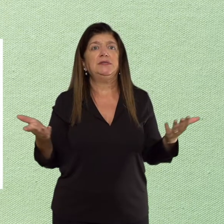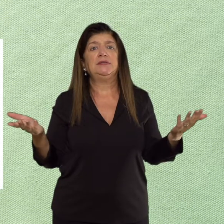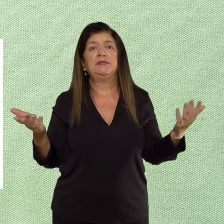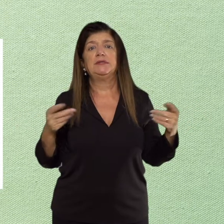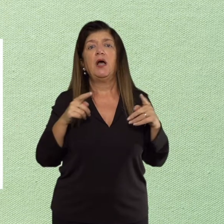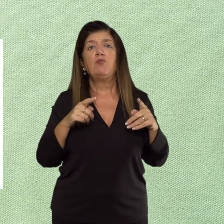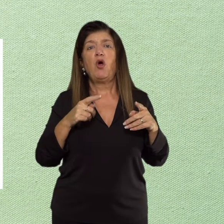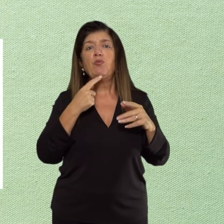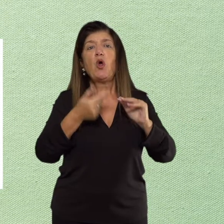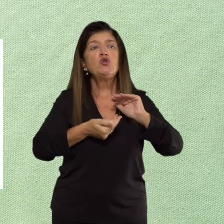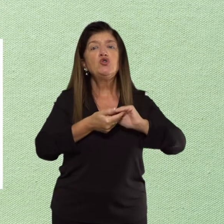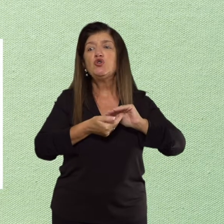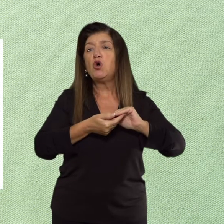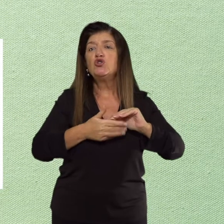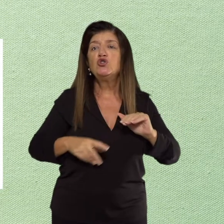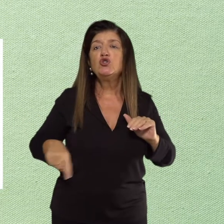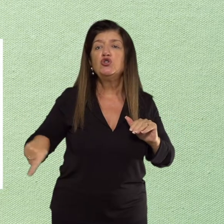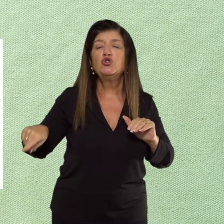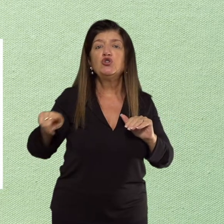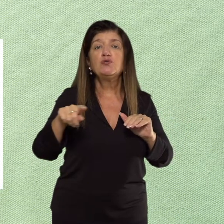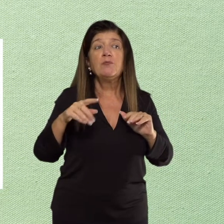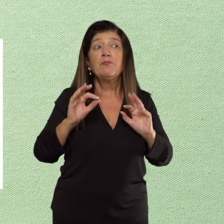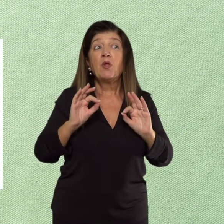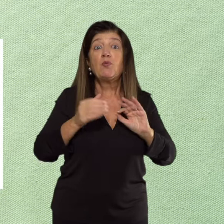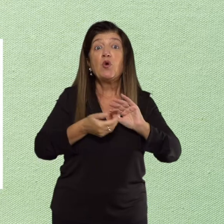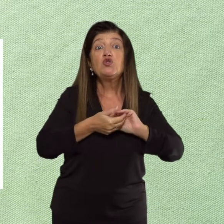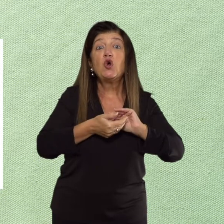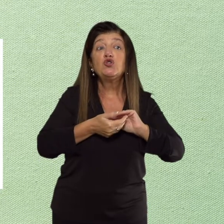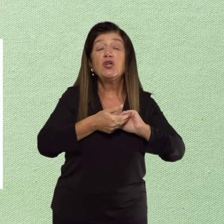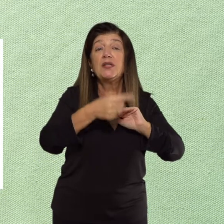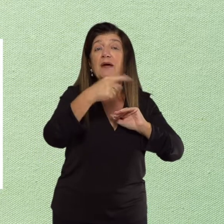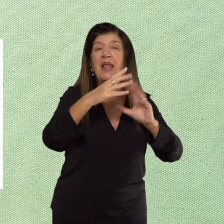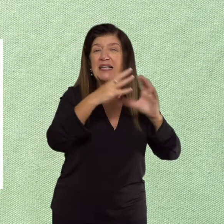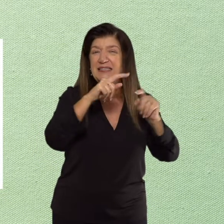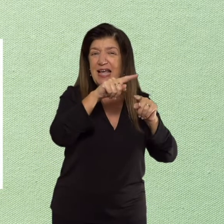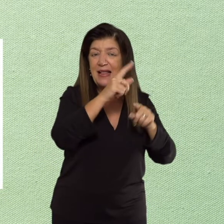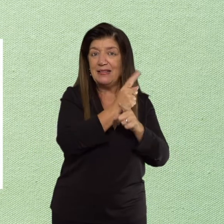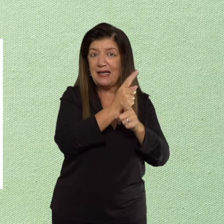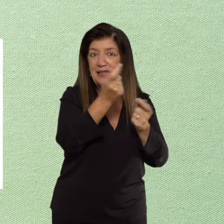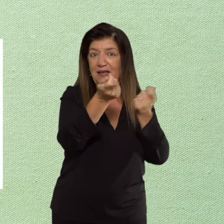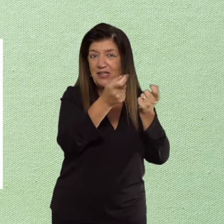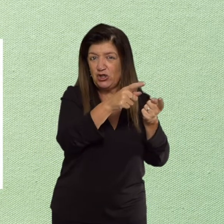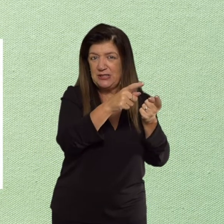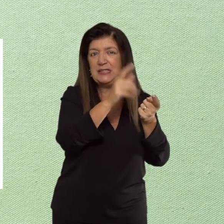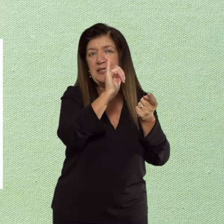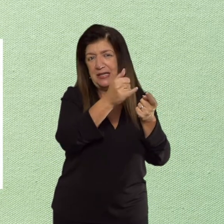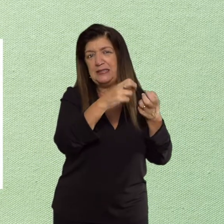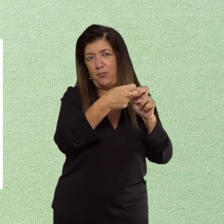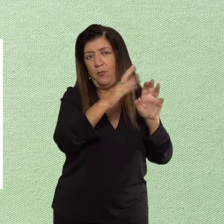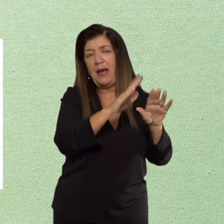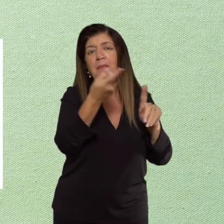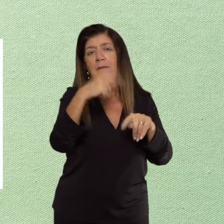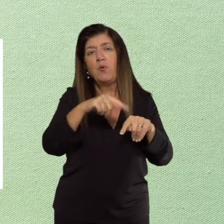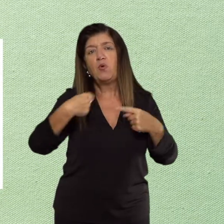della società che deve gestire la cosa, ma è la questione proprio un po' di educazione civica da parte del